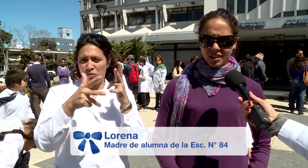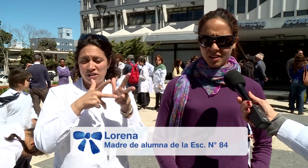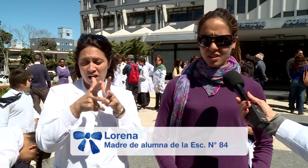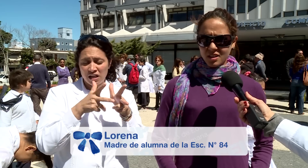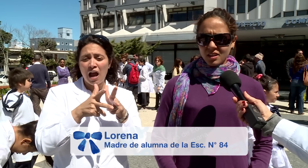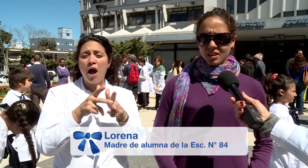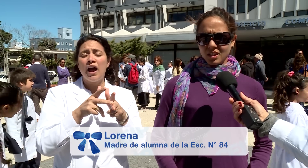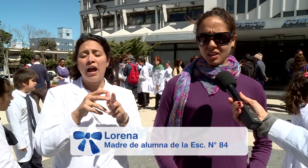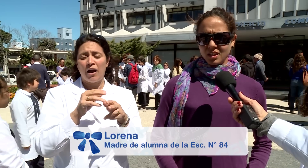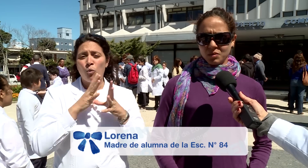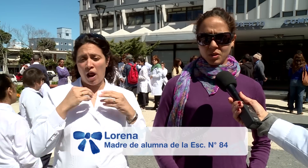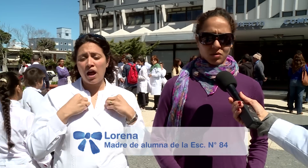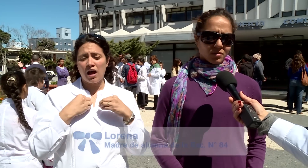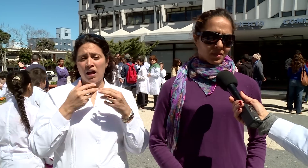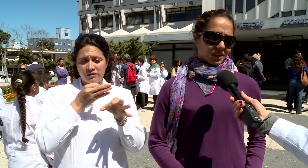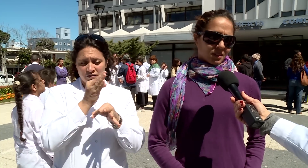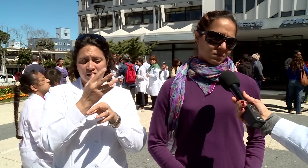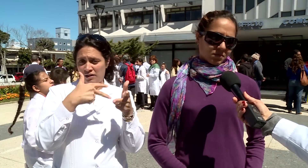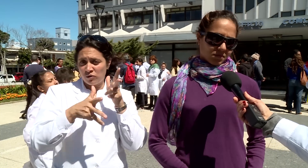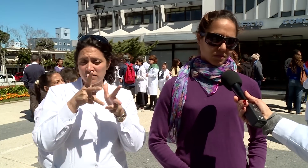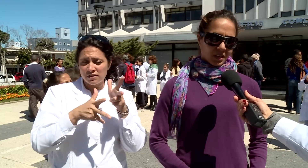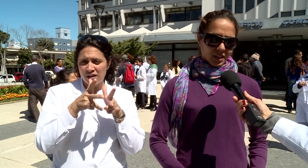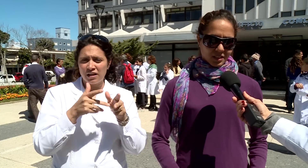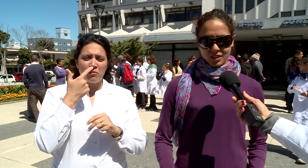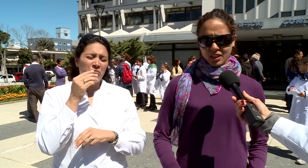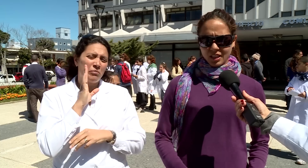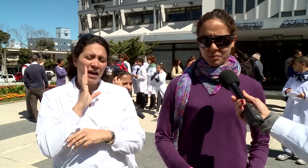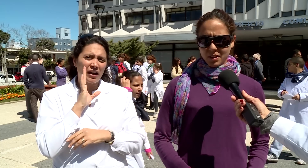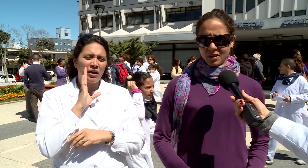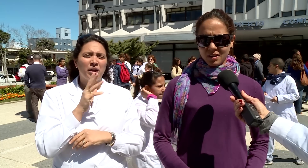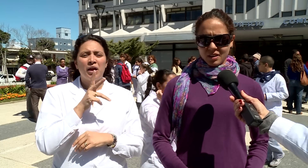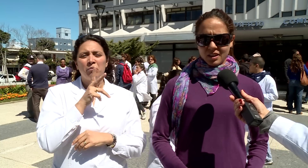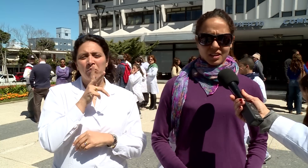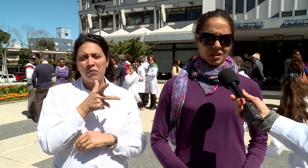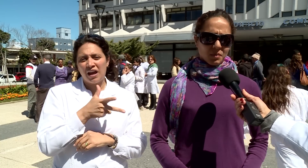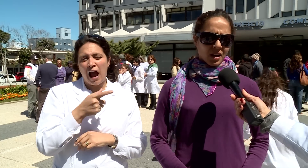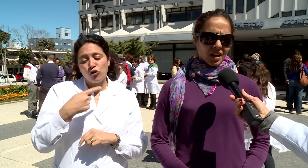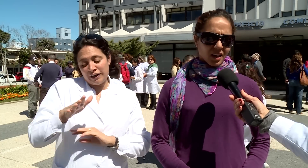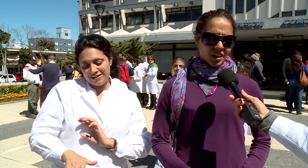escuela. Y bueno, mi hija chiquita también